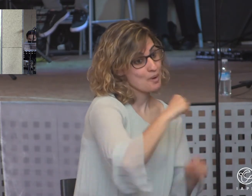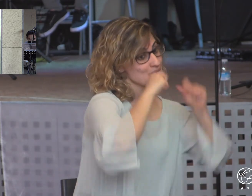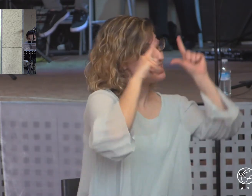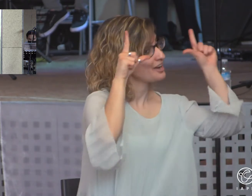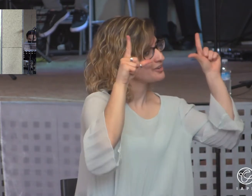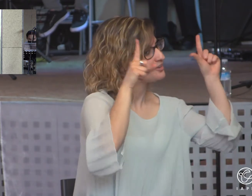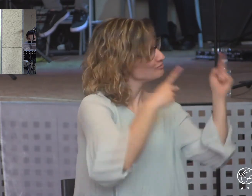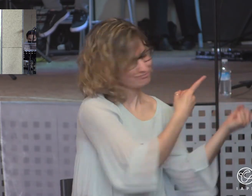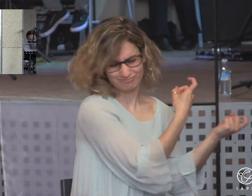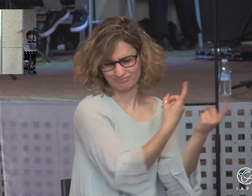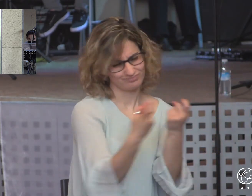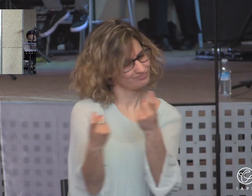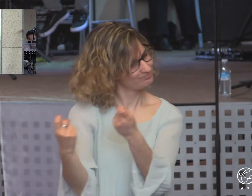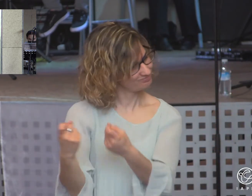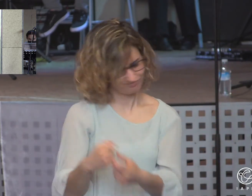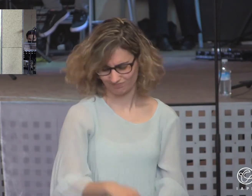vida.